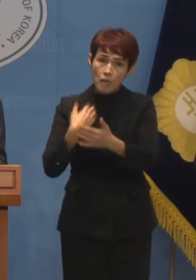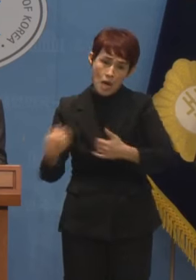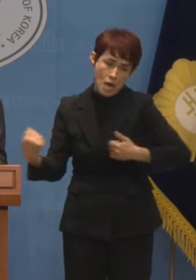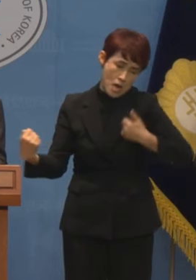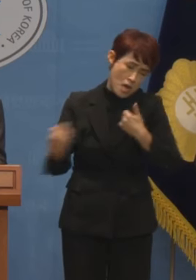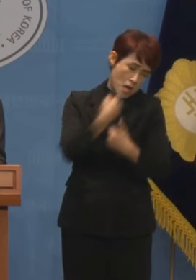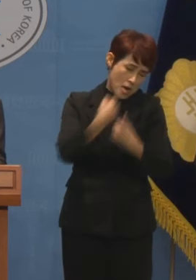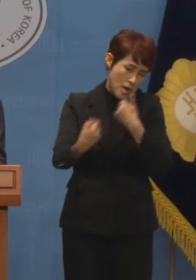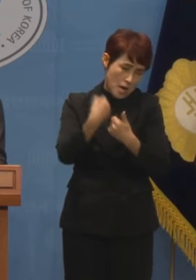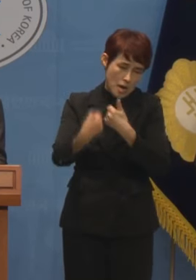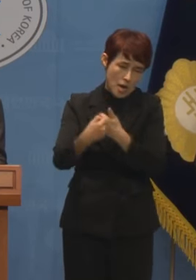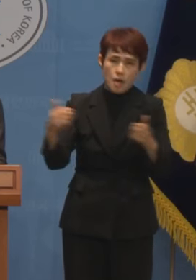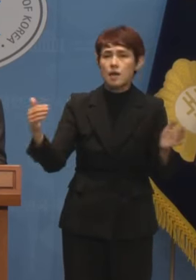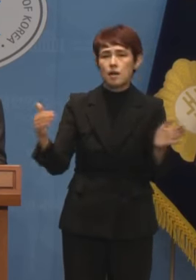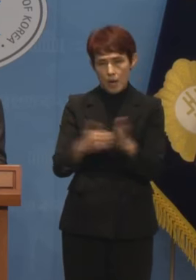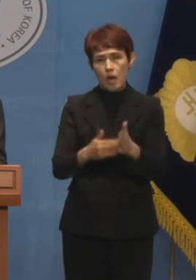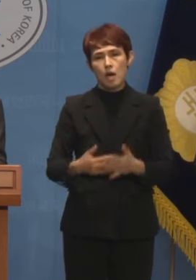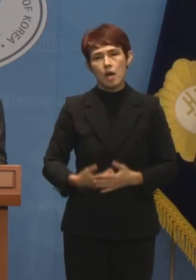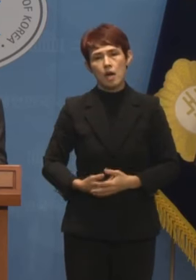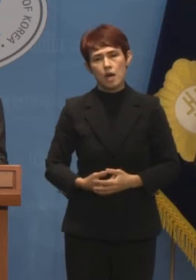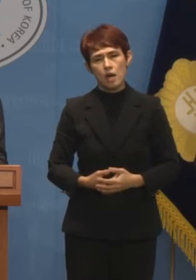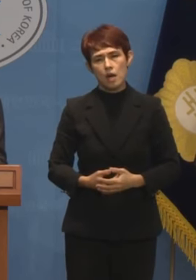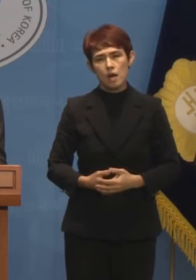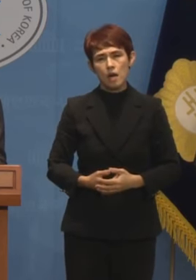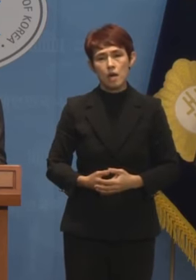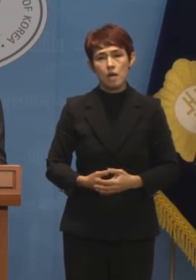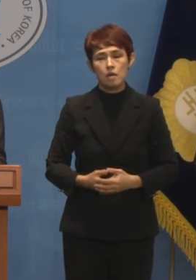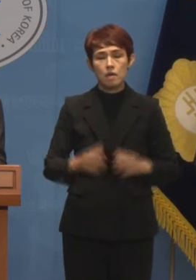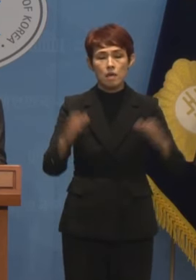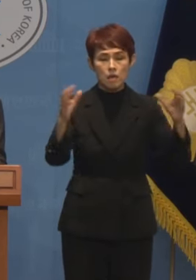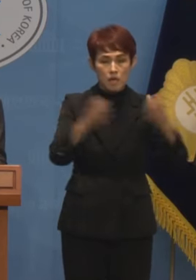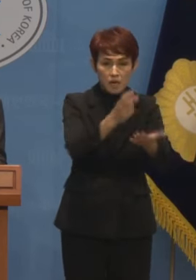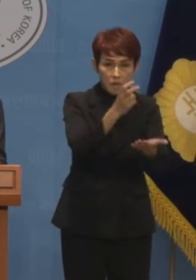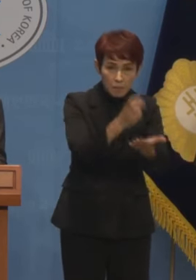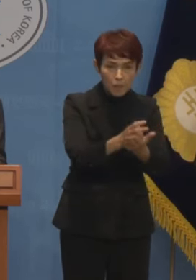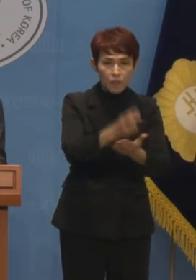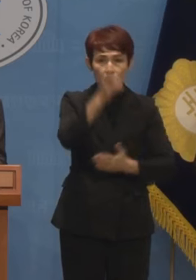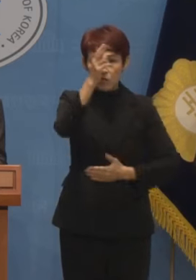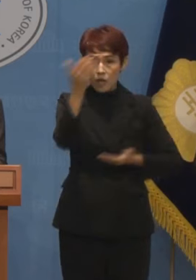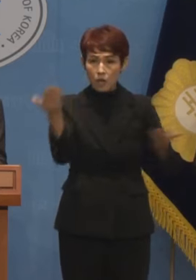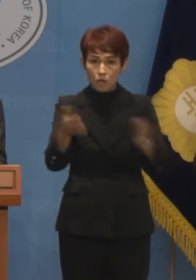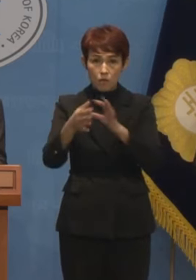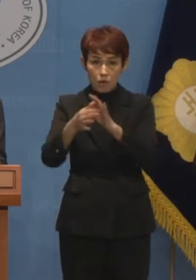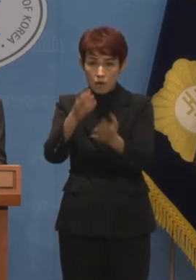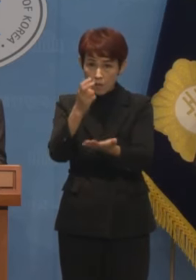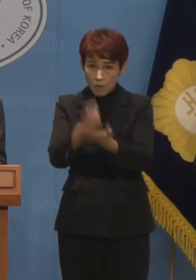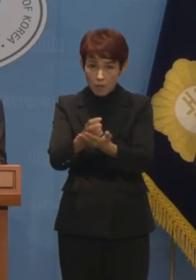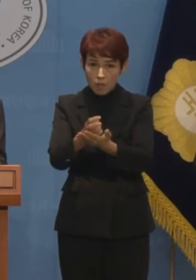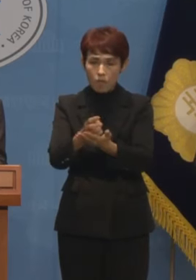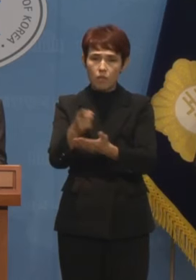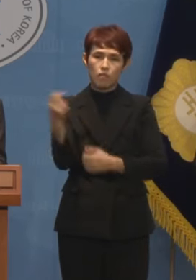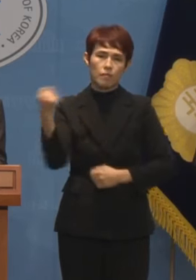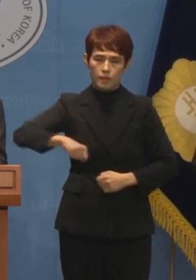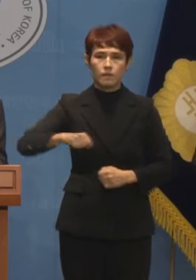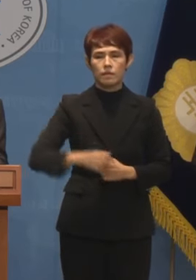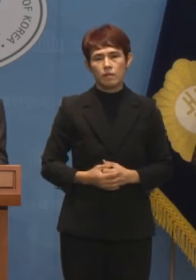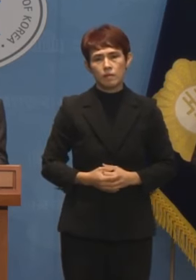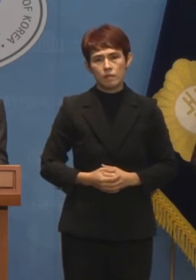등 집시법과 경찰관 직무집행법에 반하는 과잉 진압을